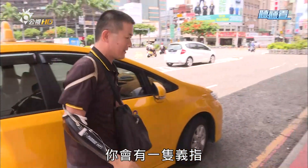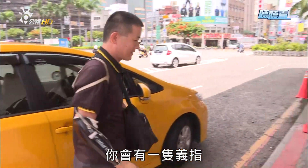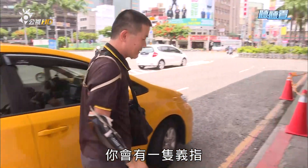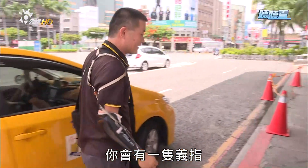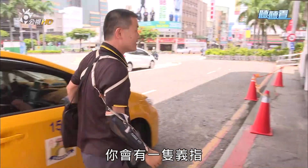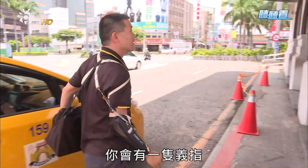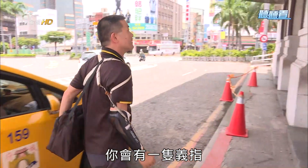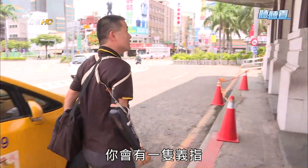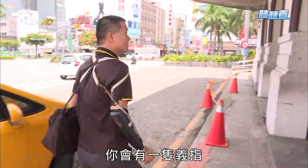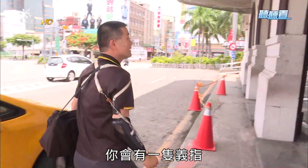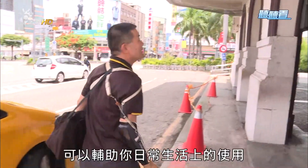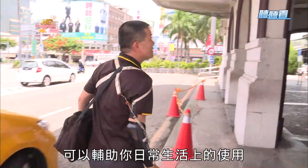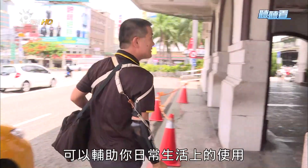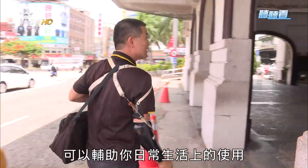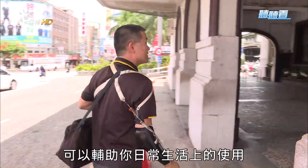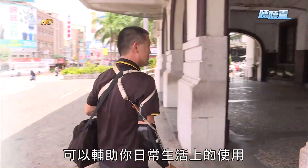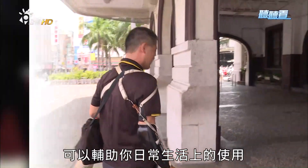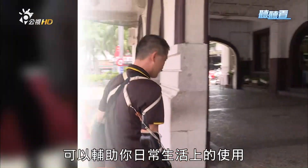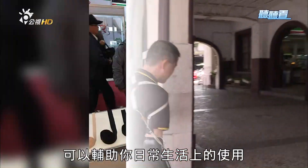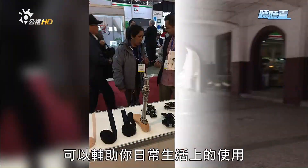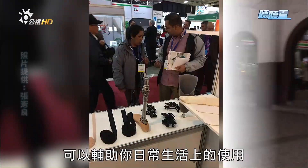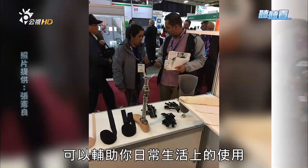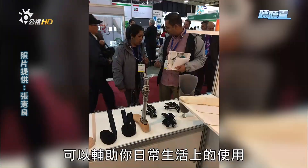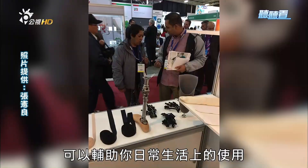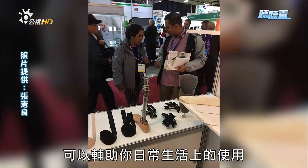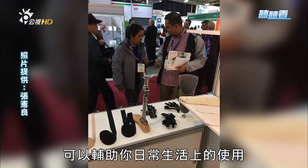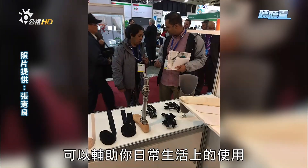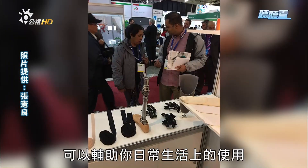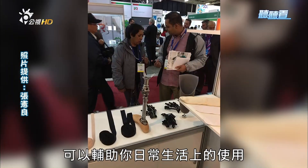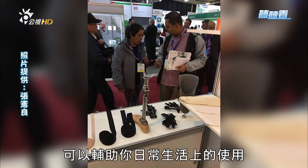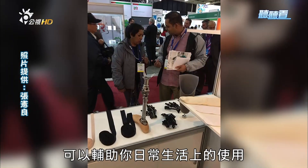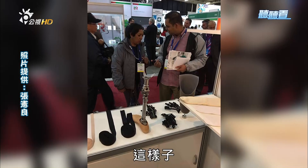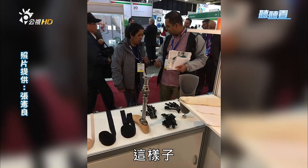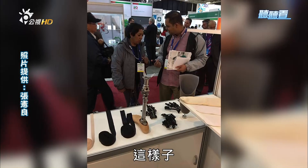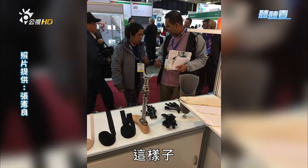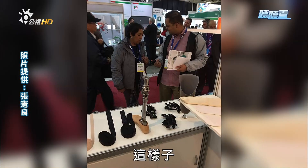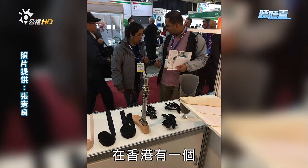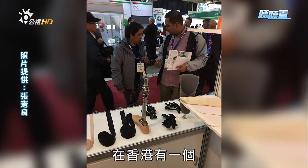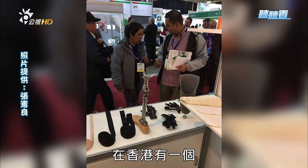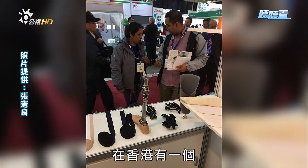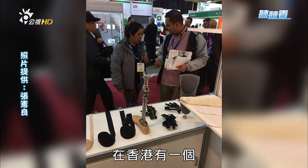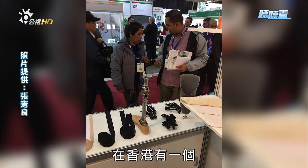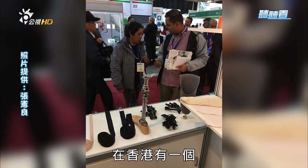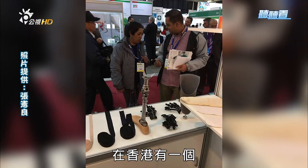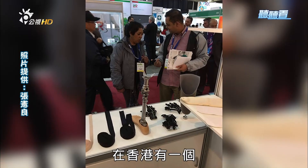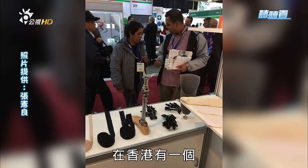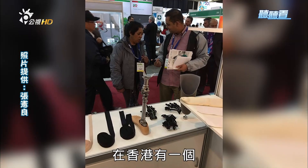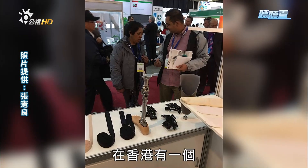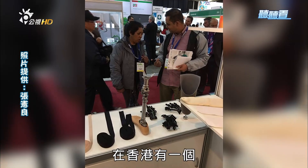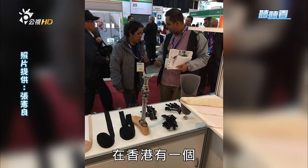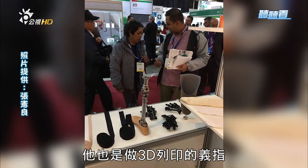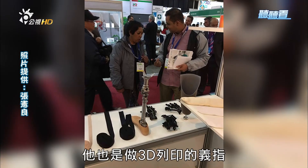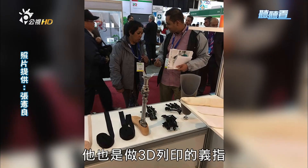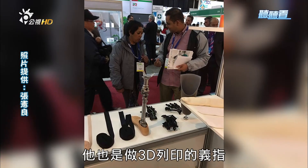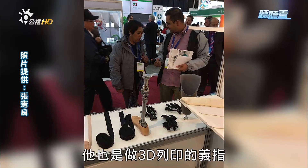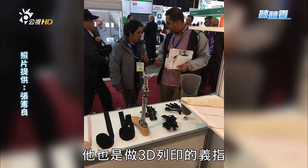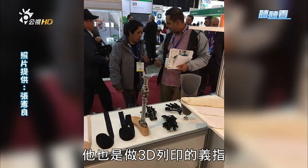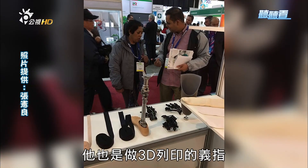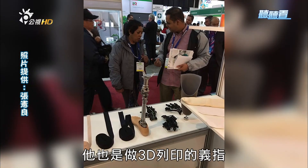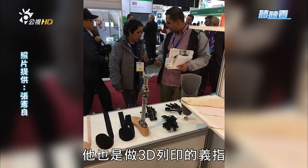支义纸可以辅助你日常生活上的使用这样子。在香港有一个，他也是做 3D 列印的